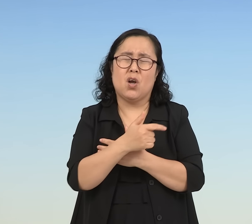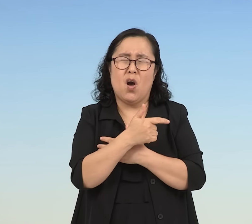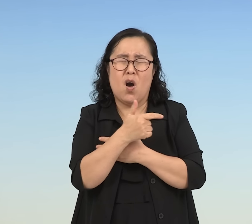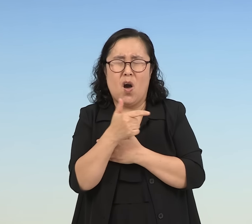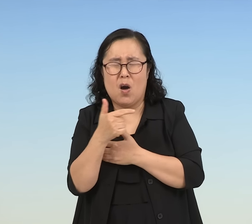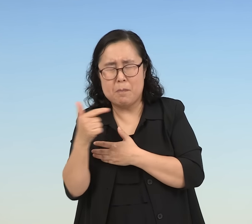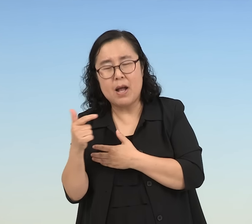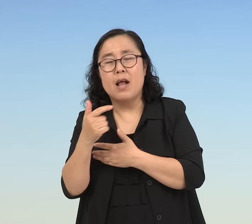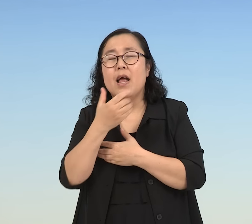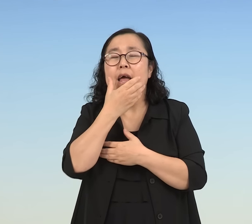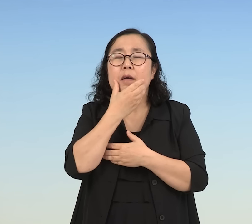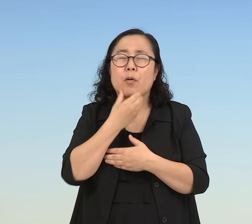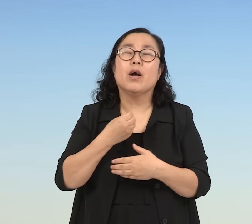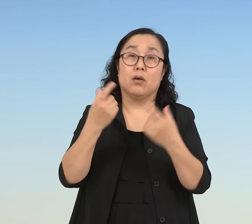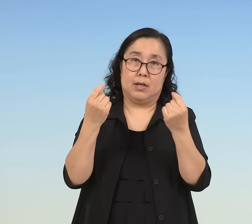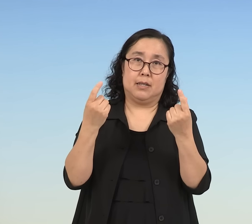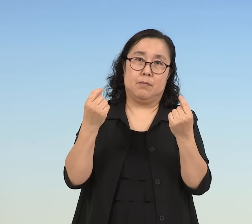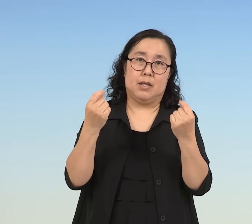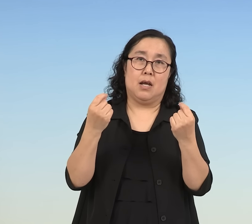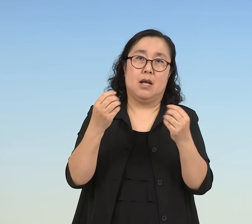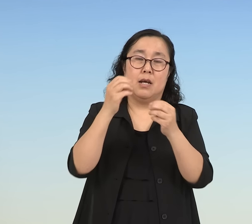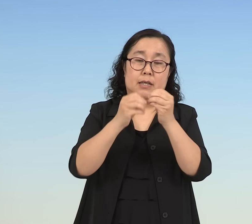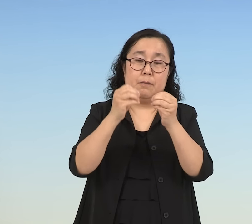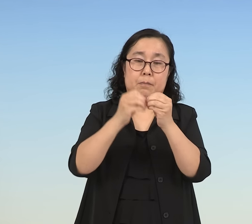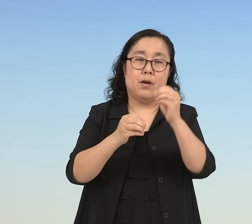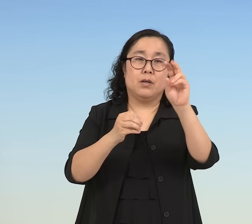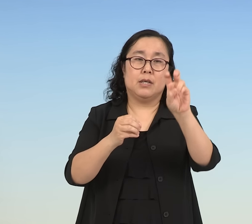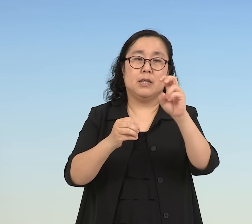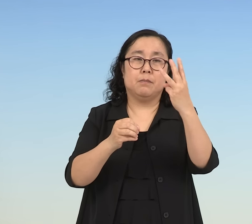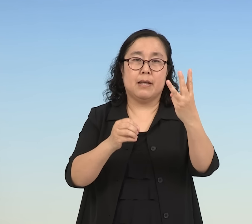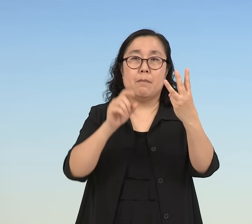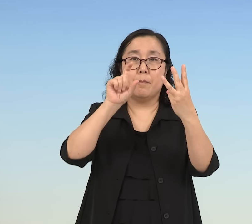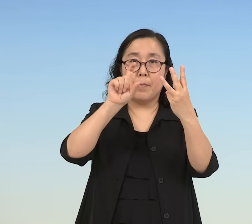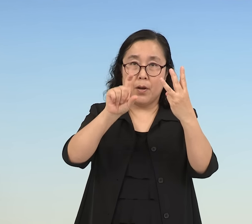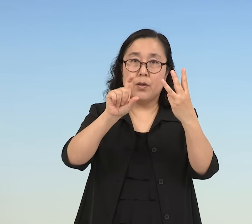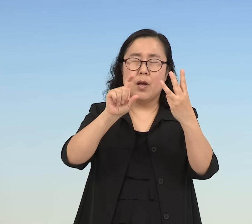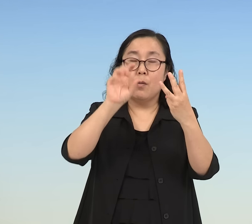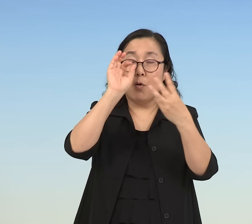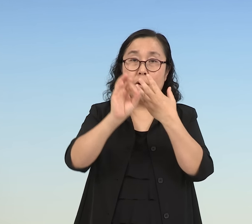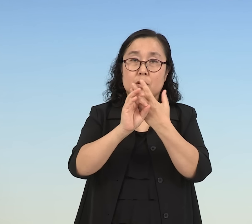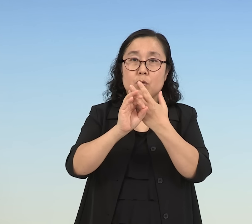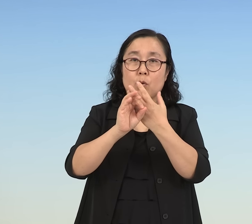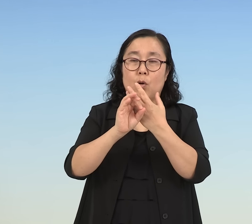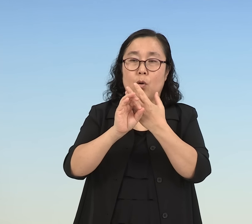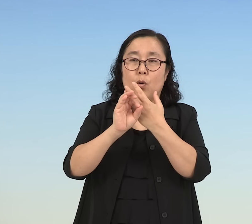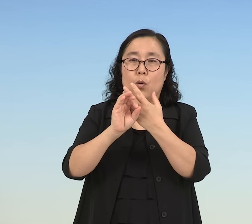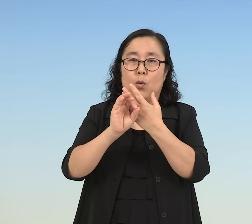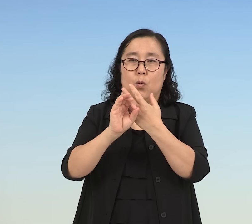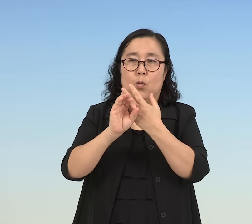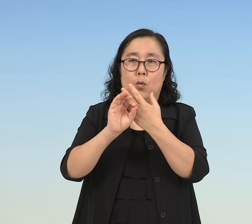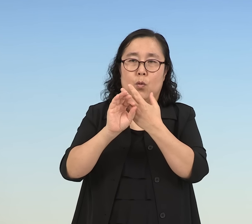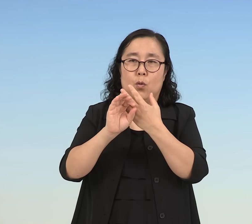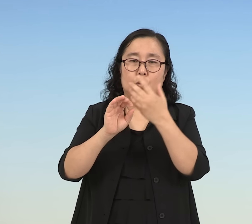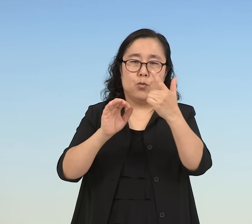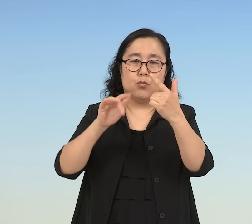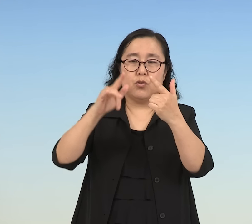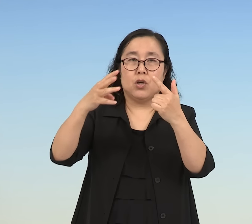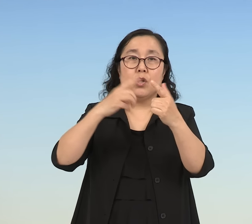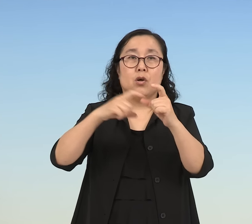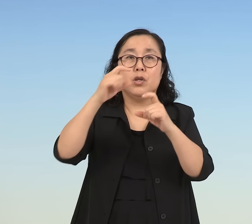인생이 있겠습니까? 그런데 여러분 이 시편 23편은 그렇게 하고 끝내야 될 것 같은데 뒤에 사족이 하나 더 붙어